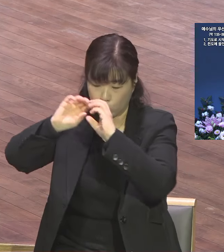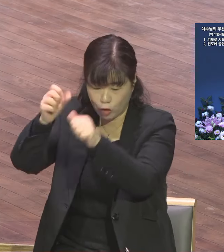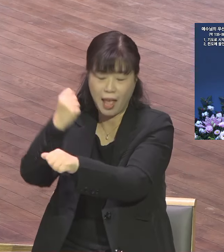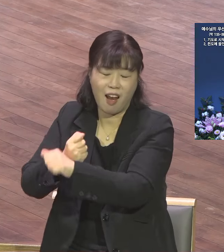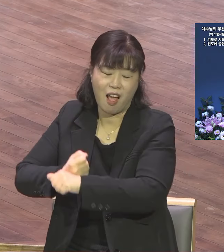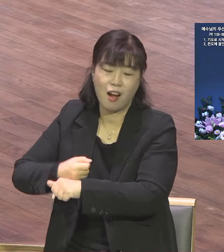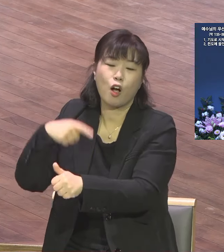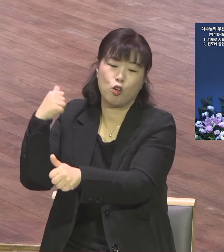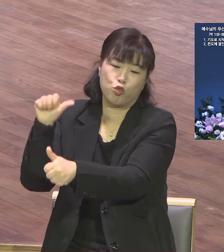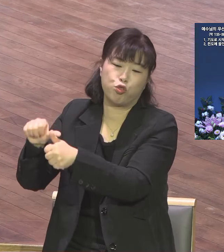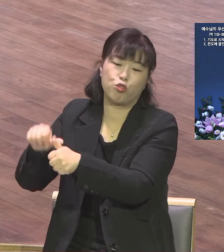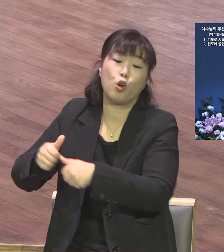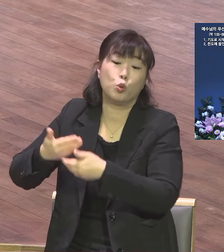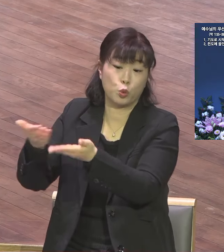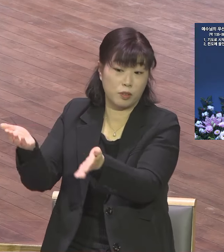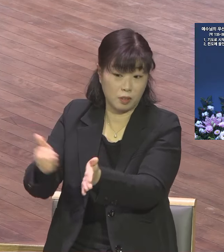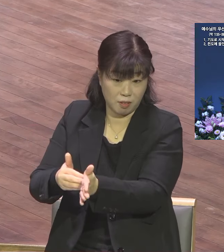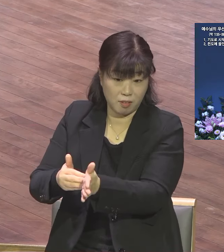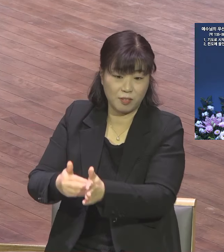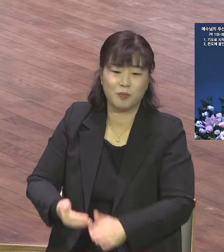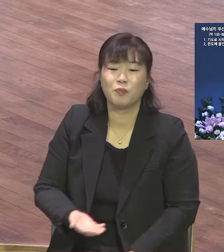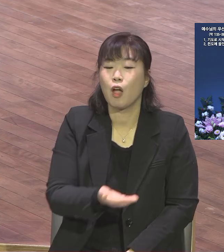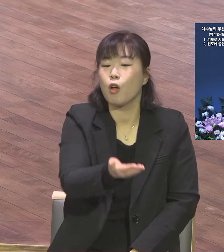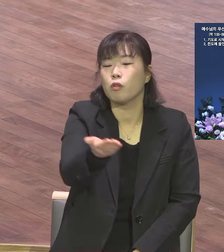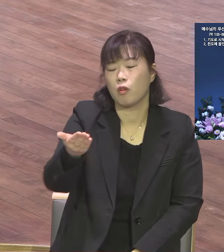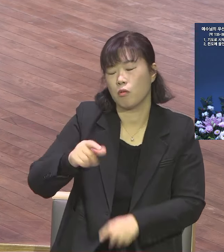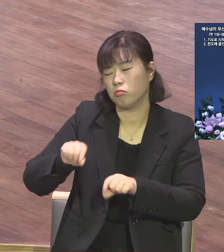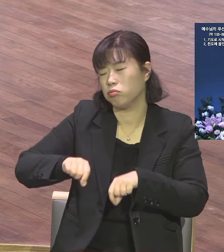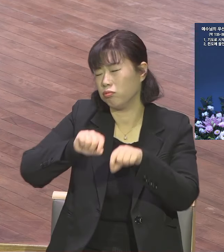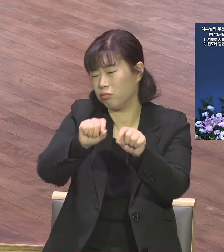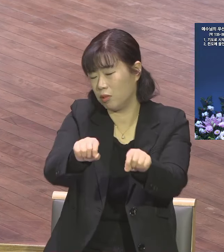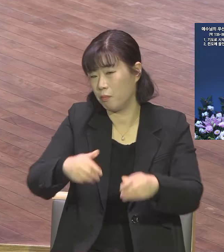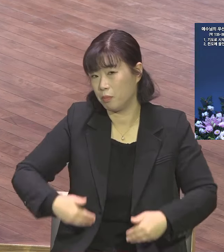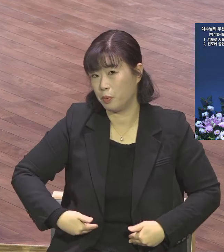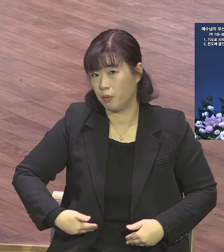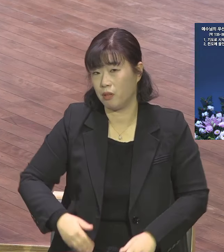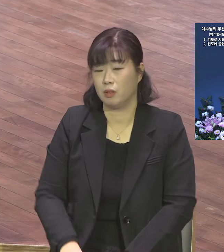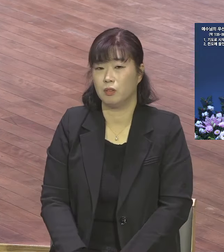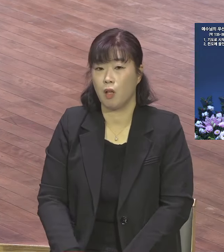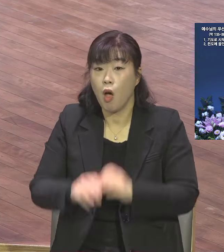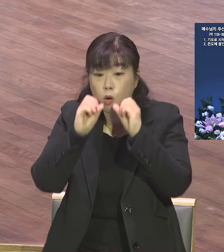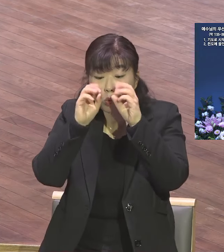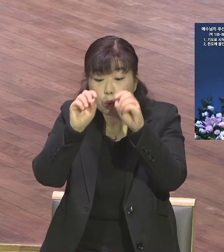3운동이에요. 3.1조 3운동에 관심 없다. 하나님도 관심 없습니다.